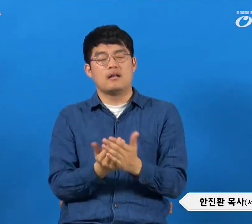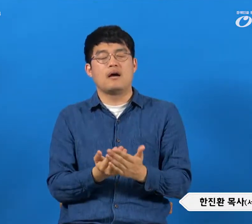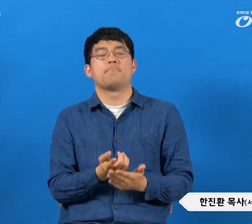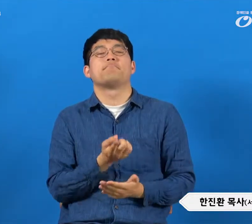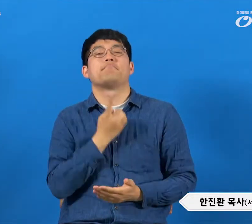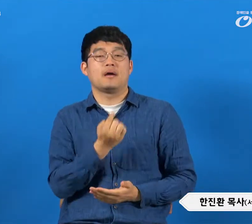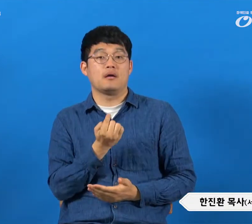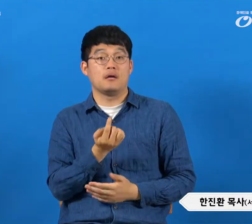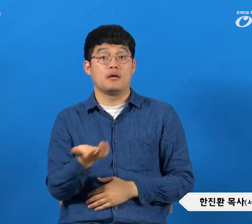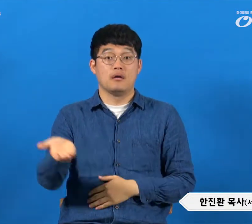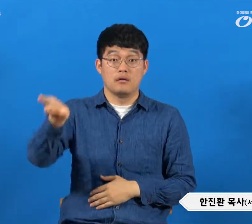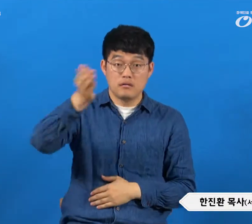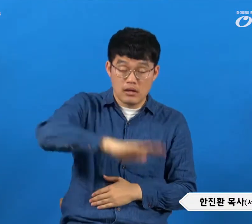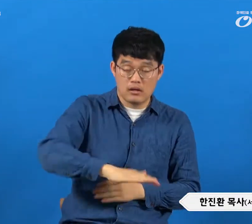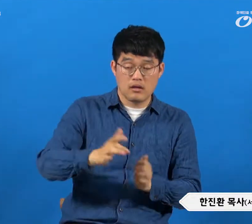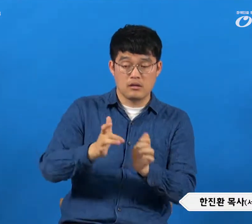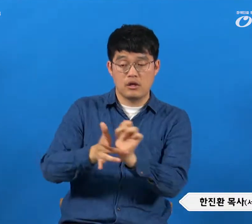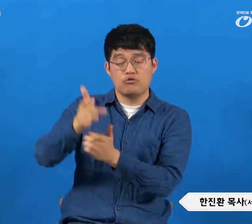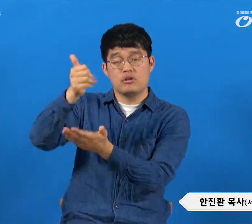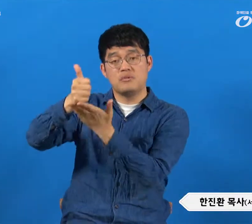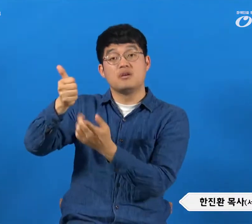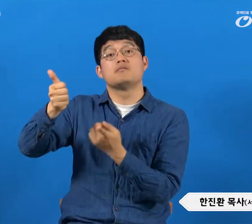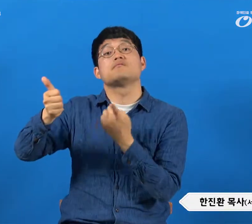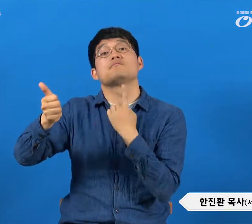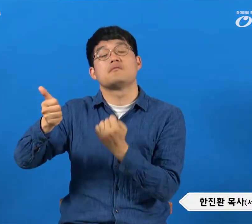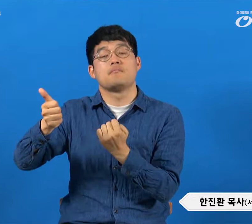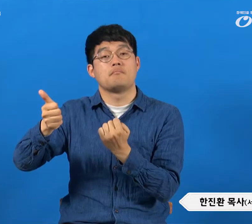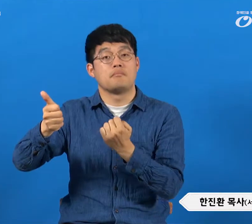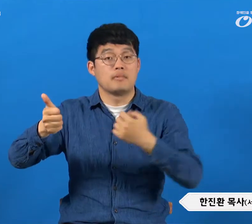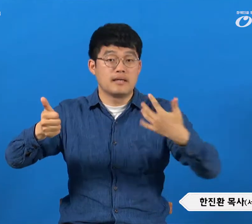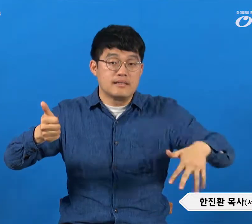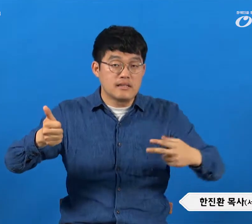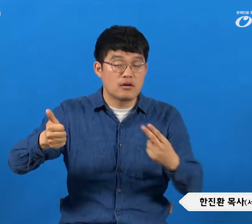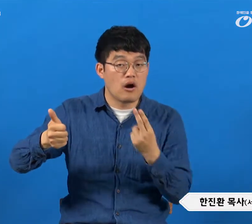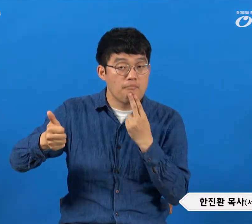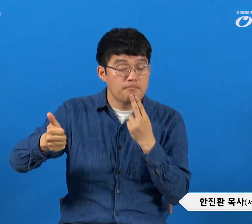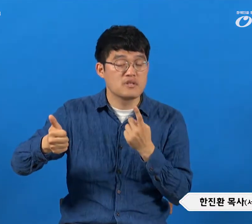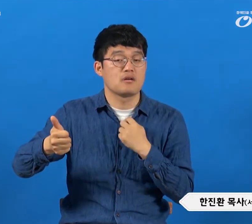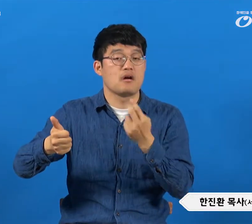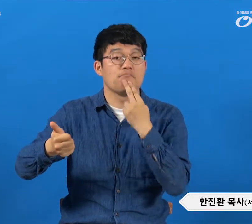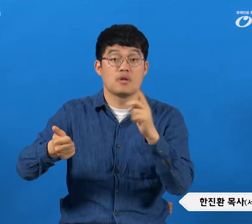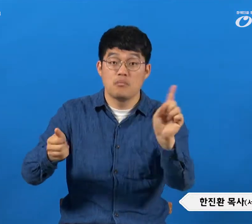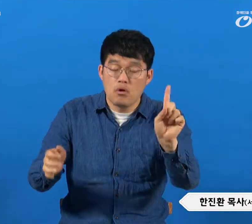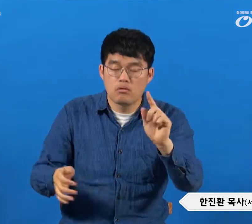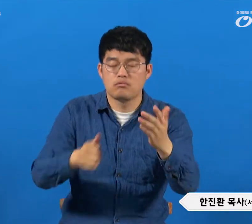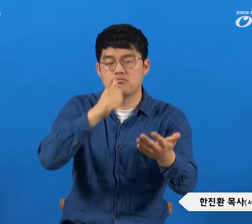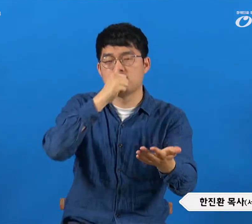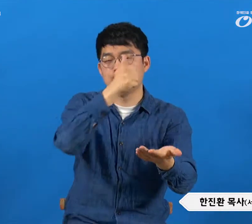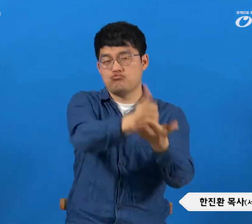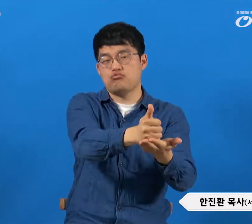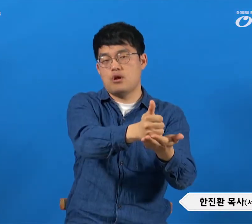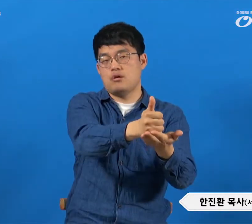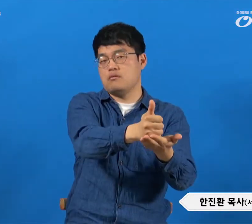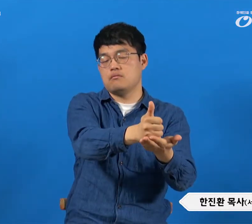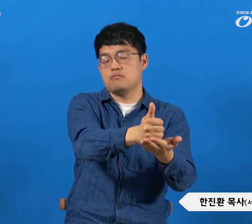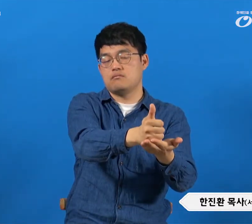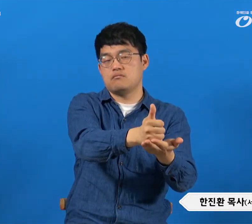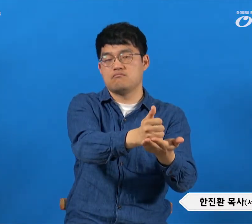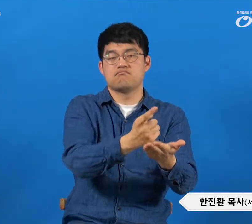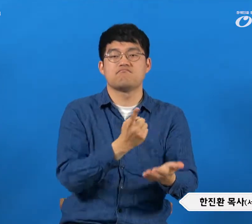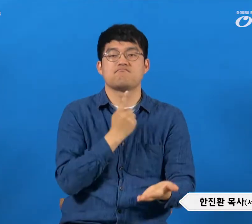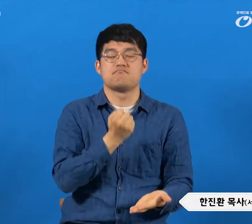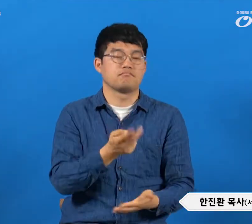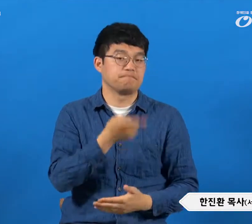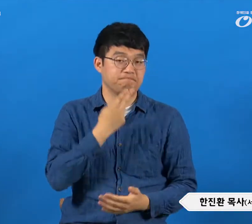그런데 예수님이 경험하지 못한 것이 꼭 한 가지 있습니다. 죄를 짓는 것입니다.